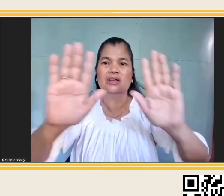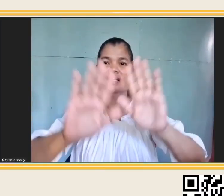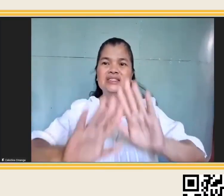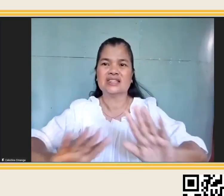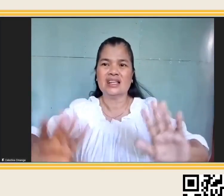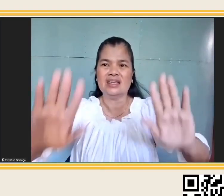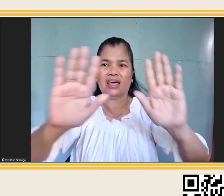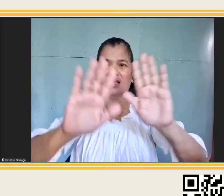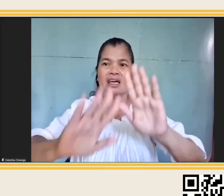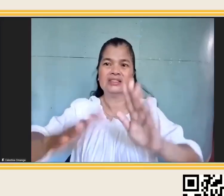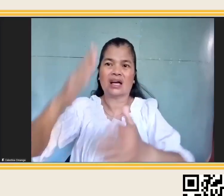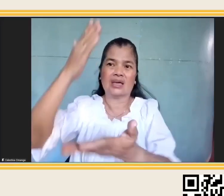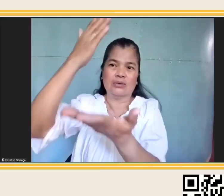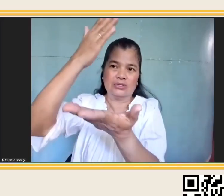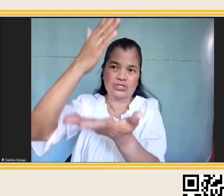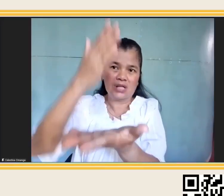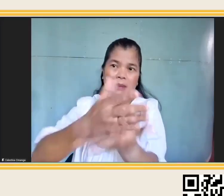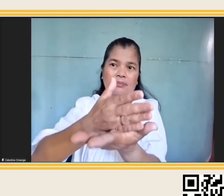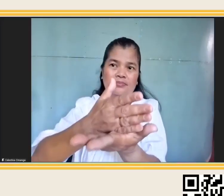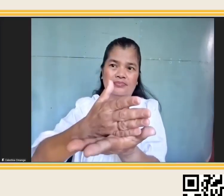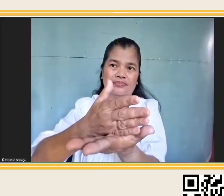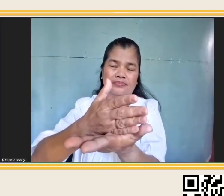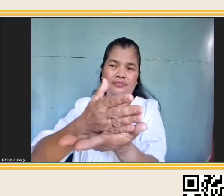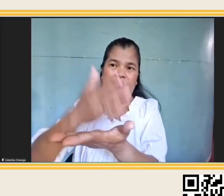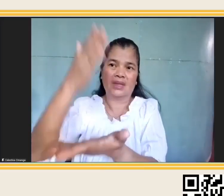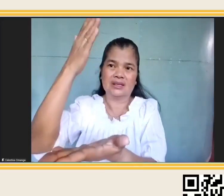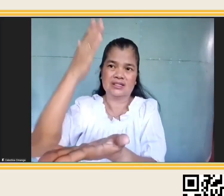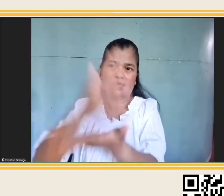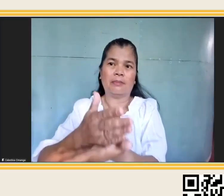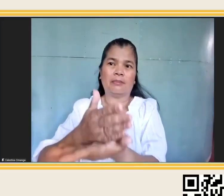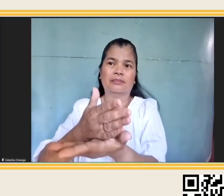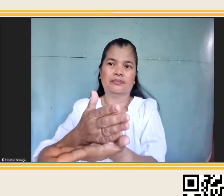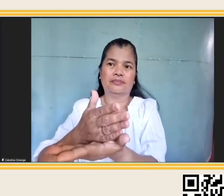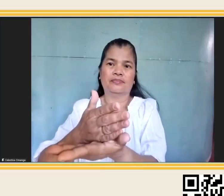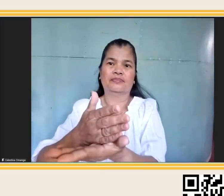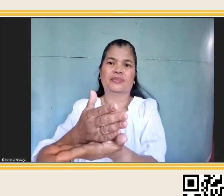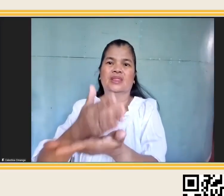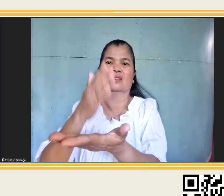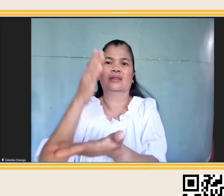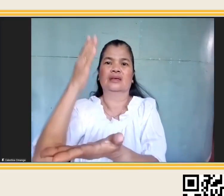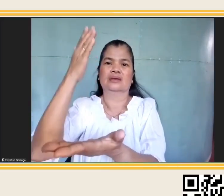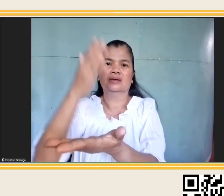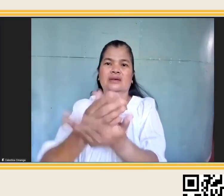sa inyo. Sunday, tsaka yung stop. Stop.